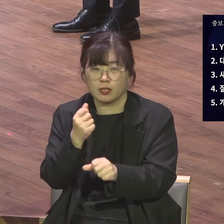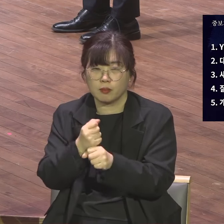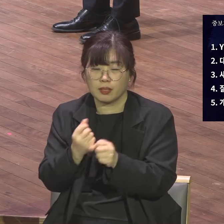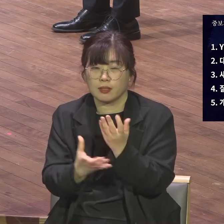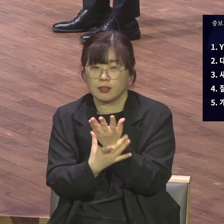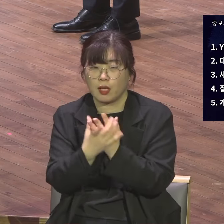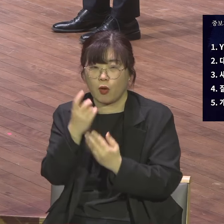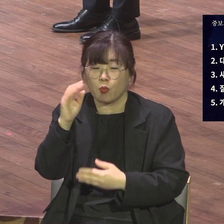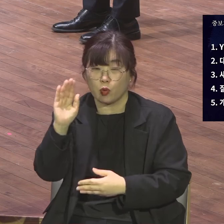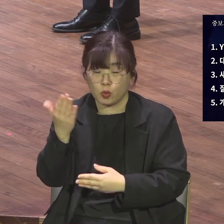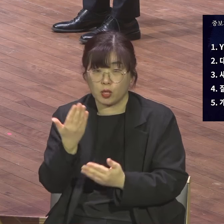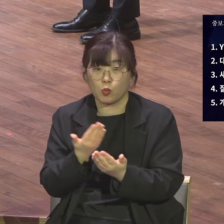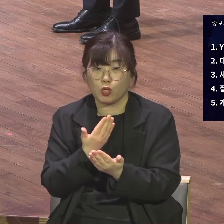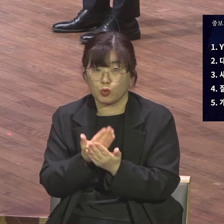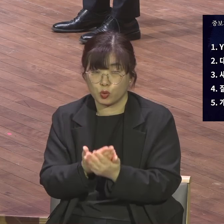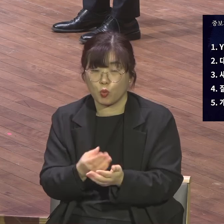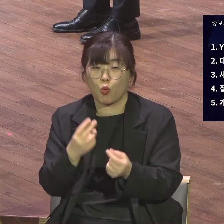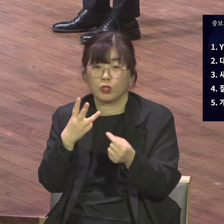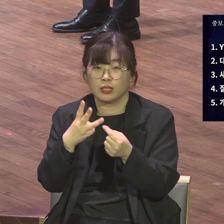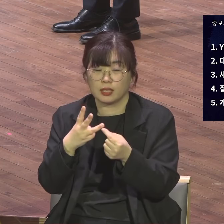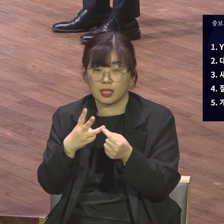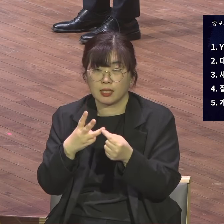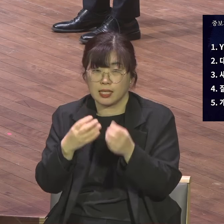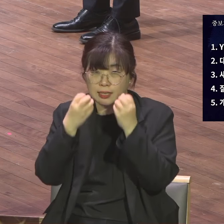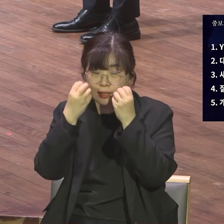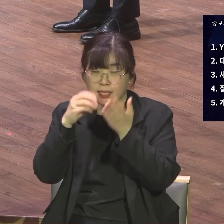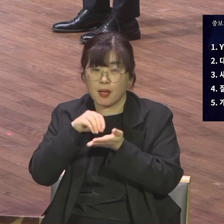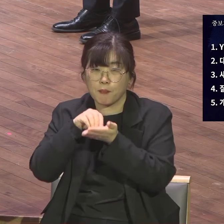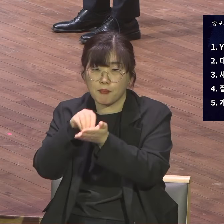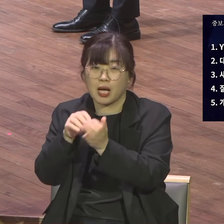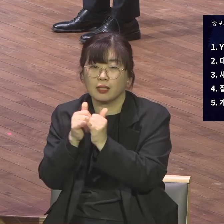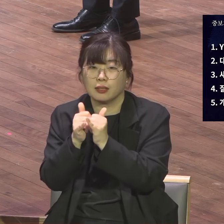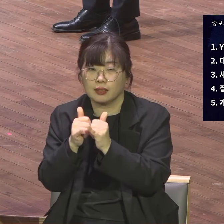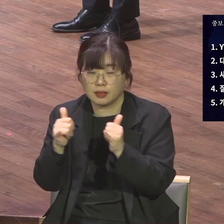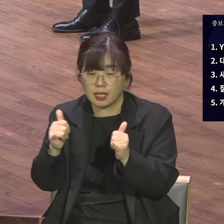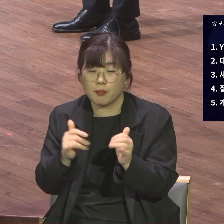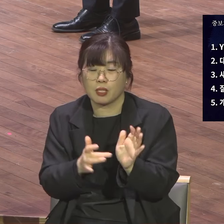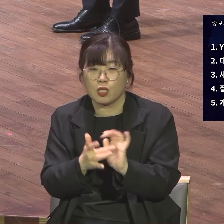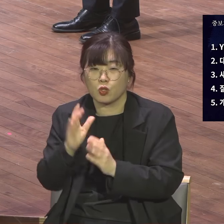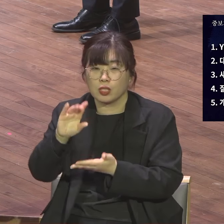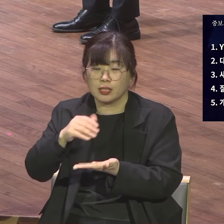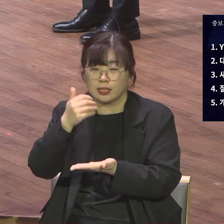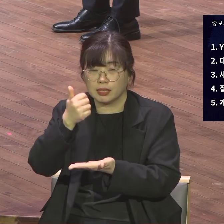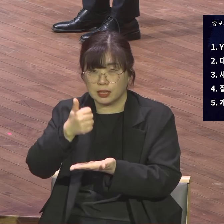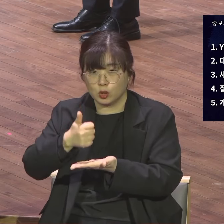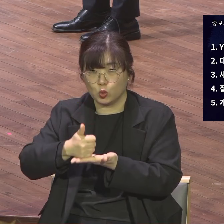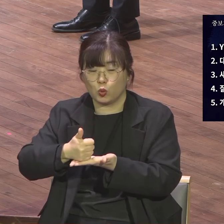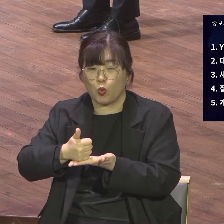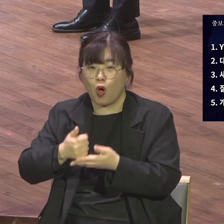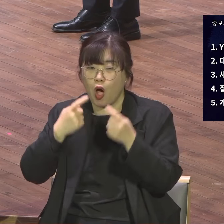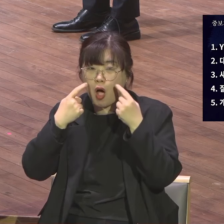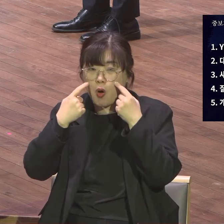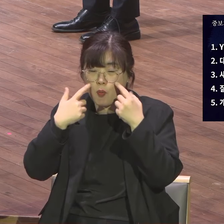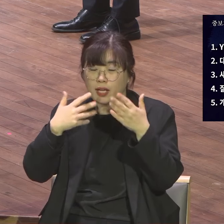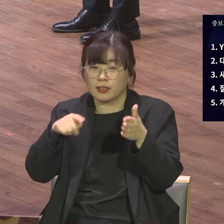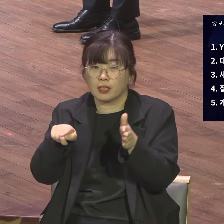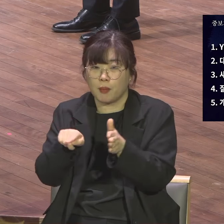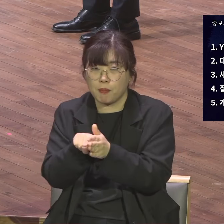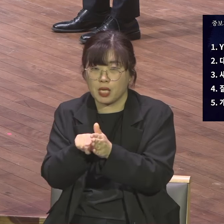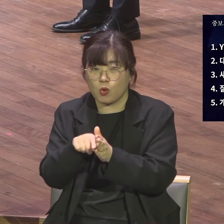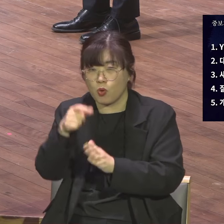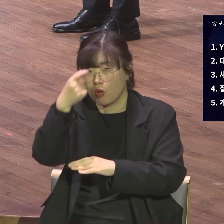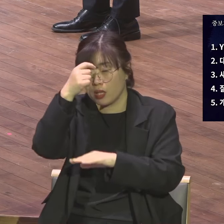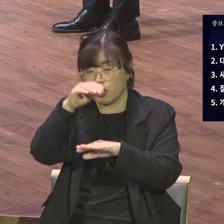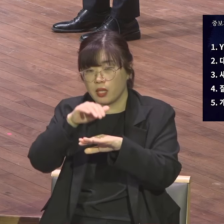하시고 예원의 모든 새가족들의 심령 안에 예수 그리스도의 망대가 견고히 세워져 개인의 장막터,